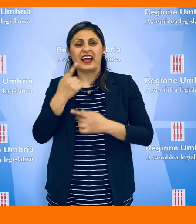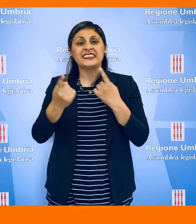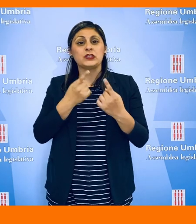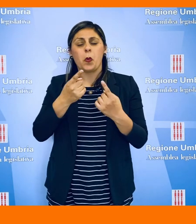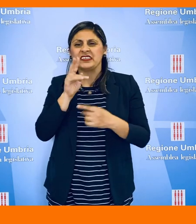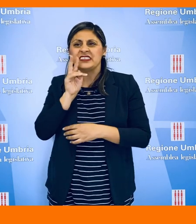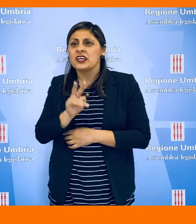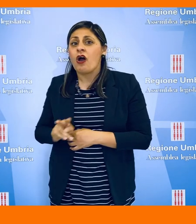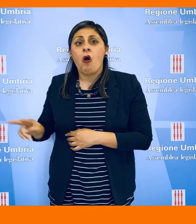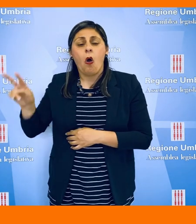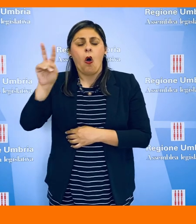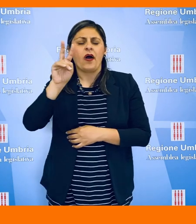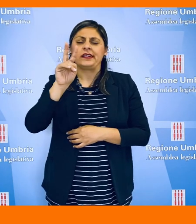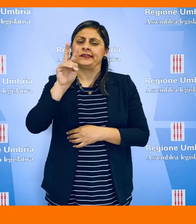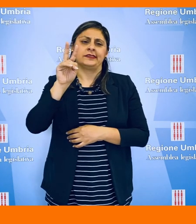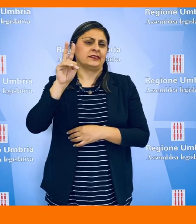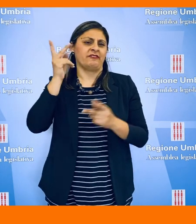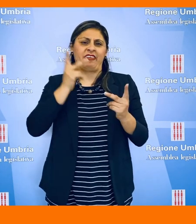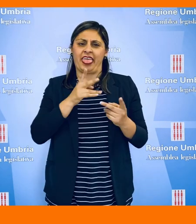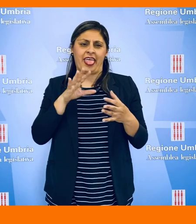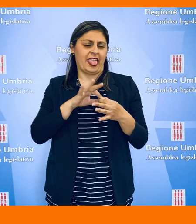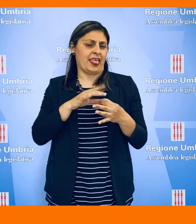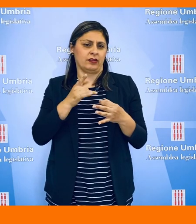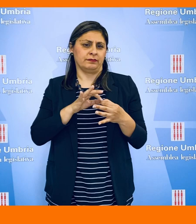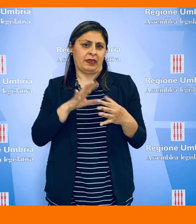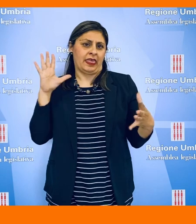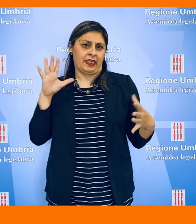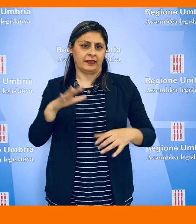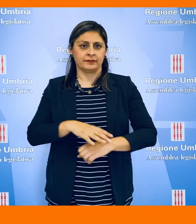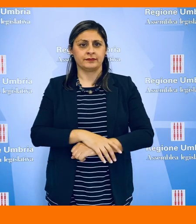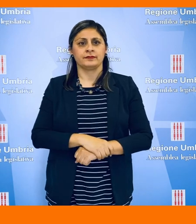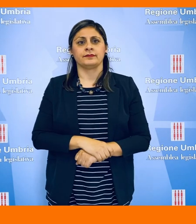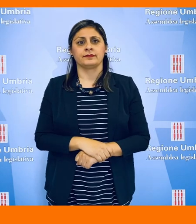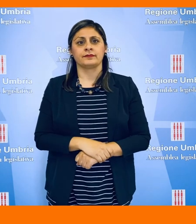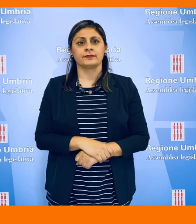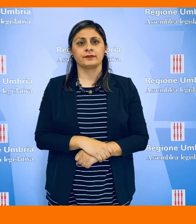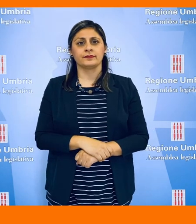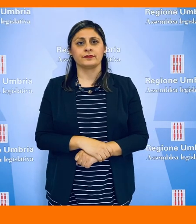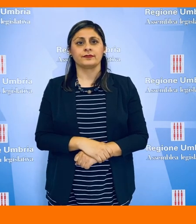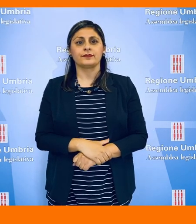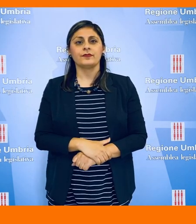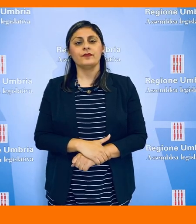avrebbe fotografato una situazione non veritiera.